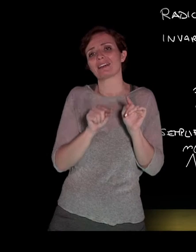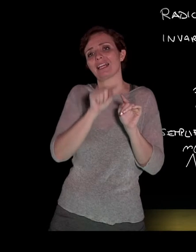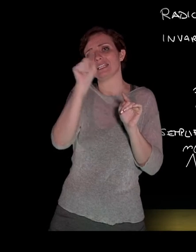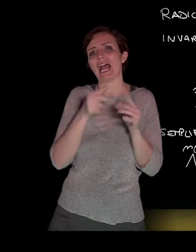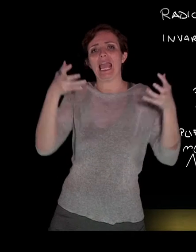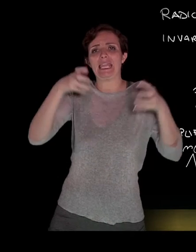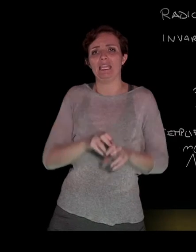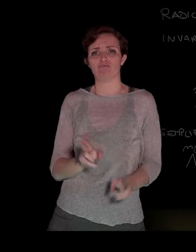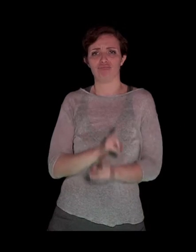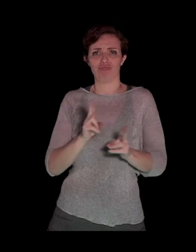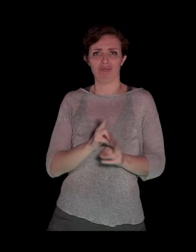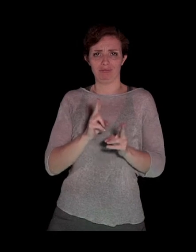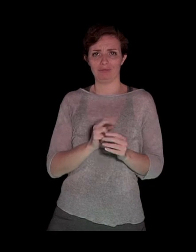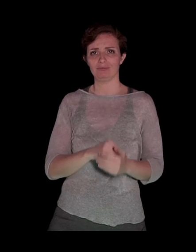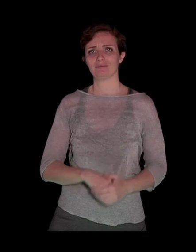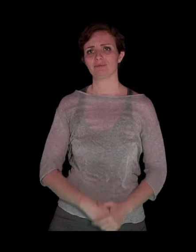radicali irriducibili